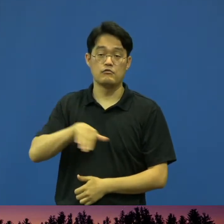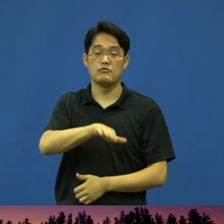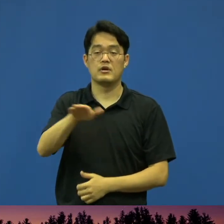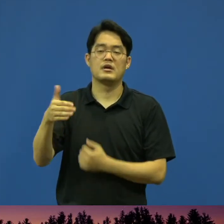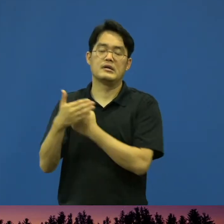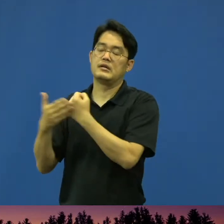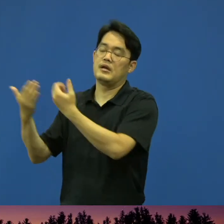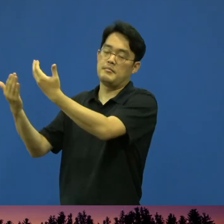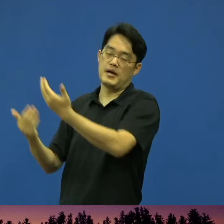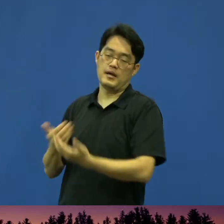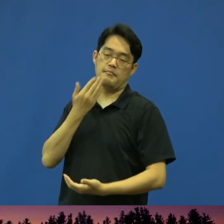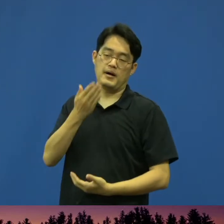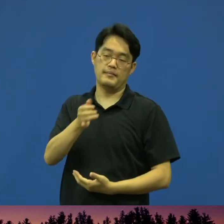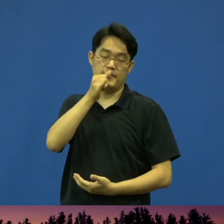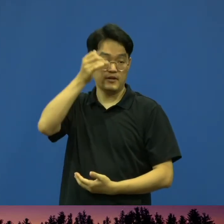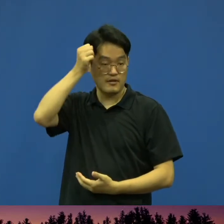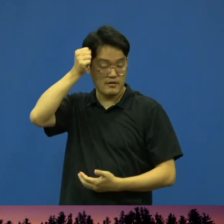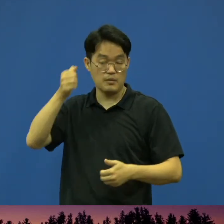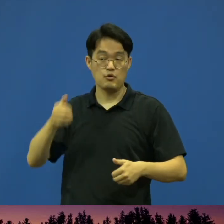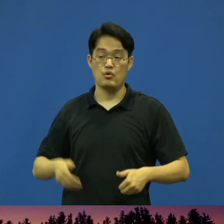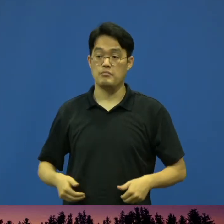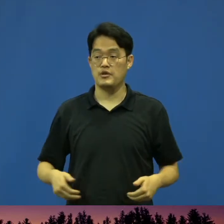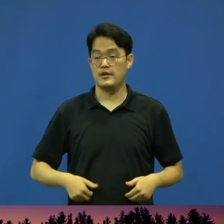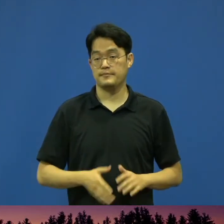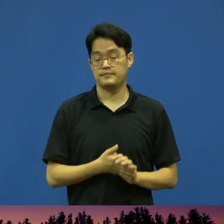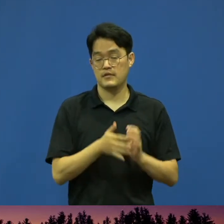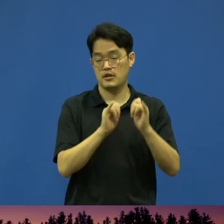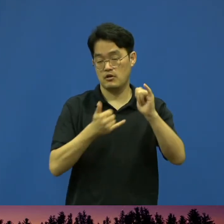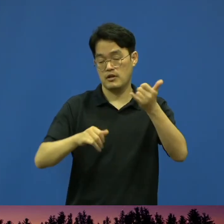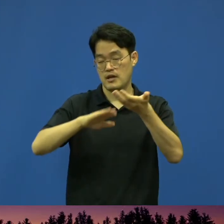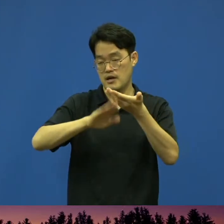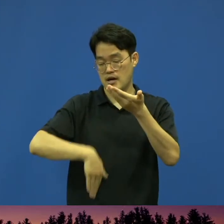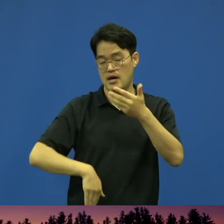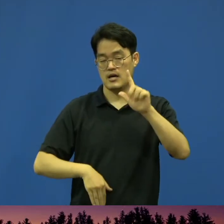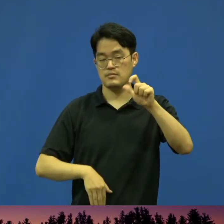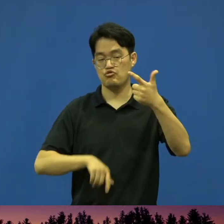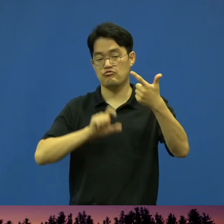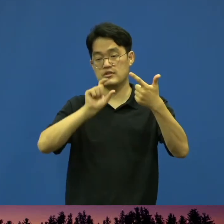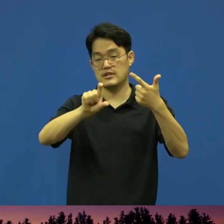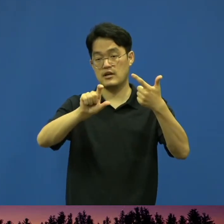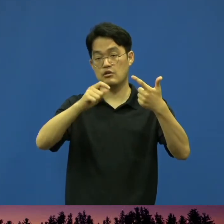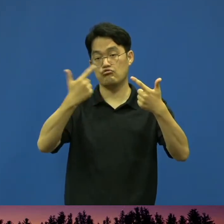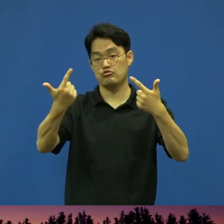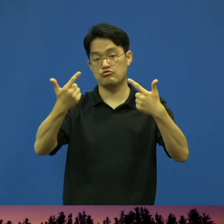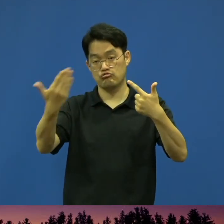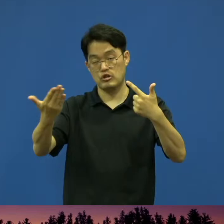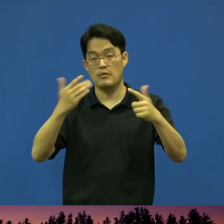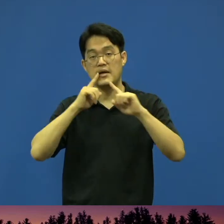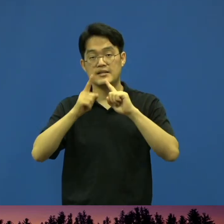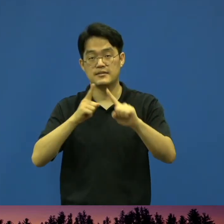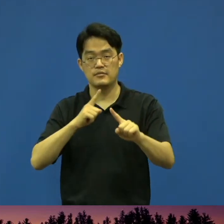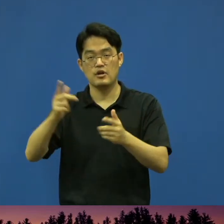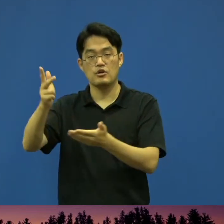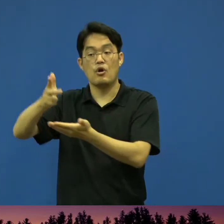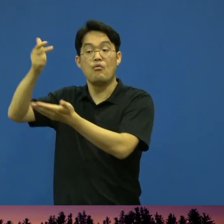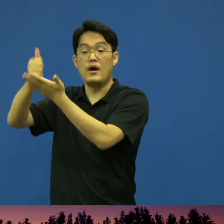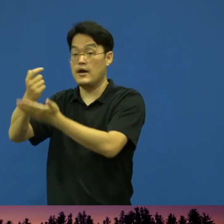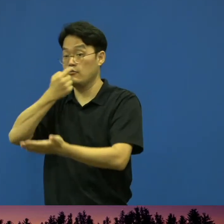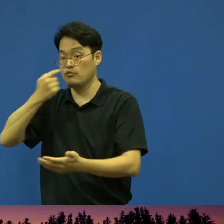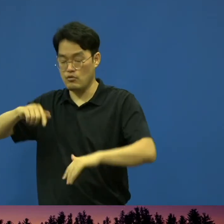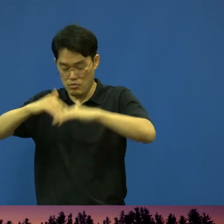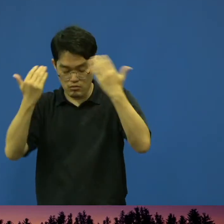그래서 역대하 16장 9절의 말씀입니다. 역대하 16장 9절의 말씀에 여호와의 눈은 온 땅을 두루 감찰하사